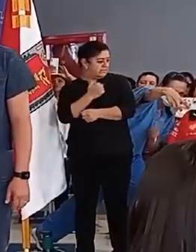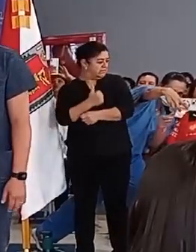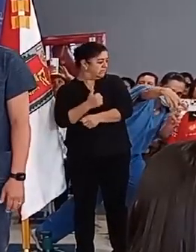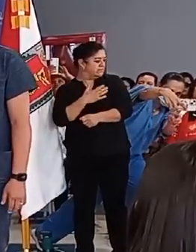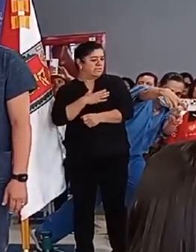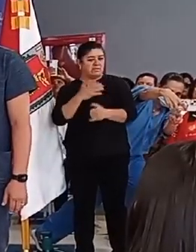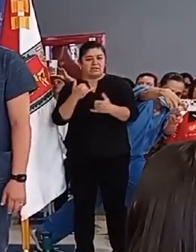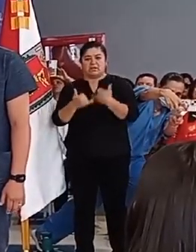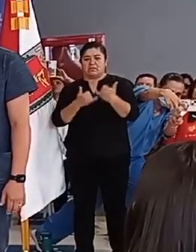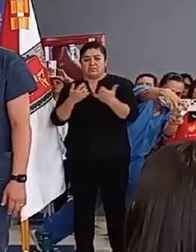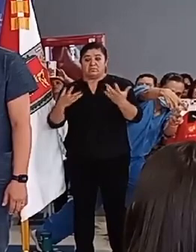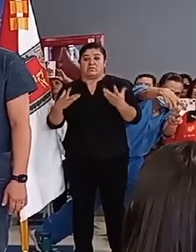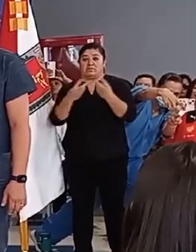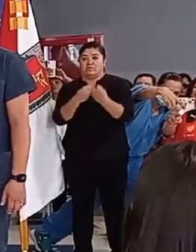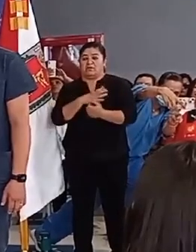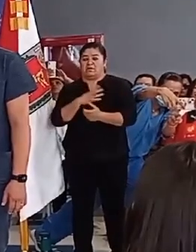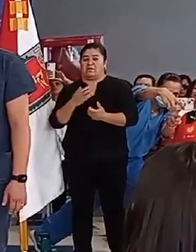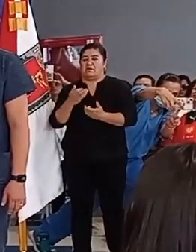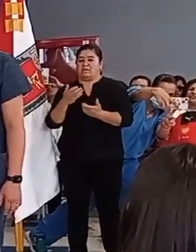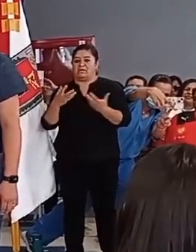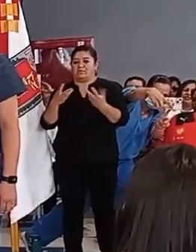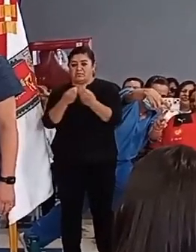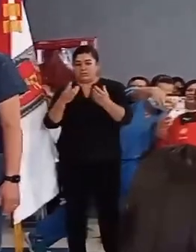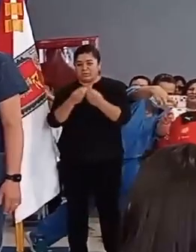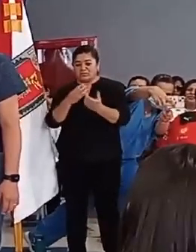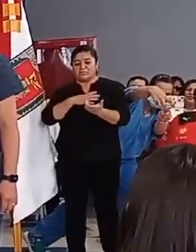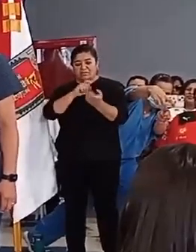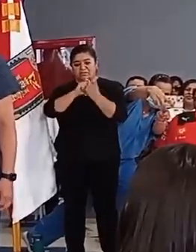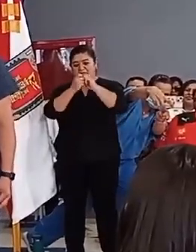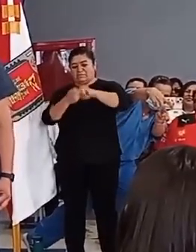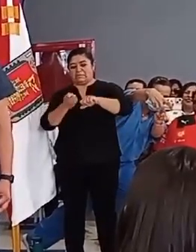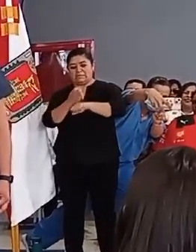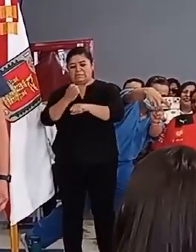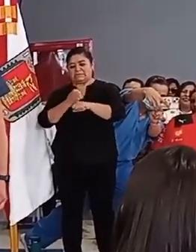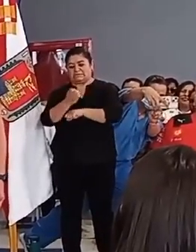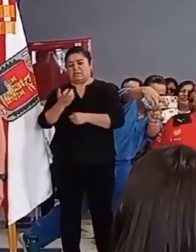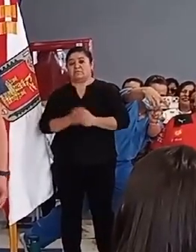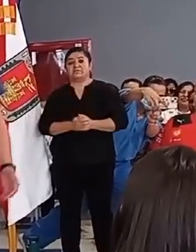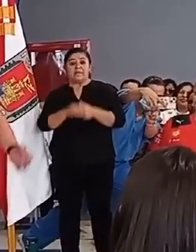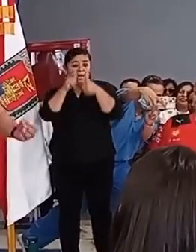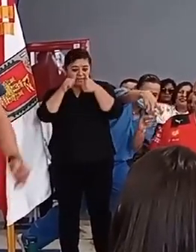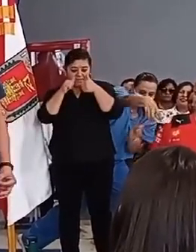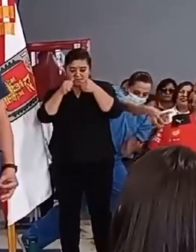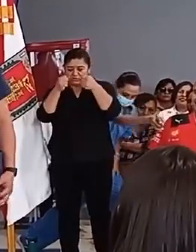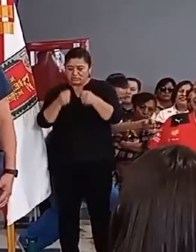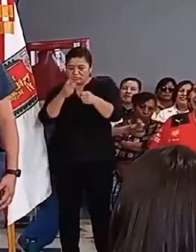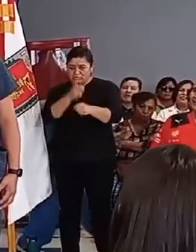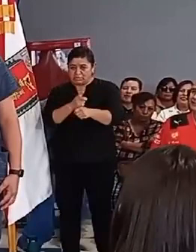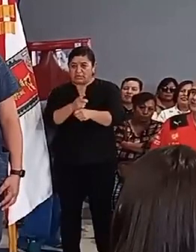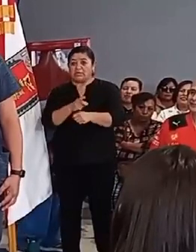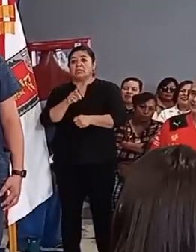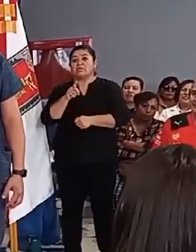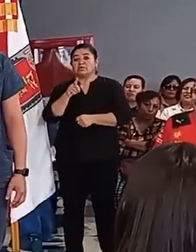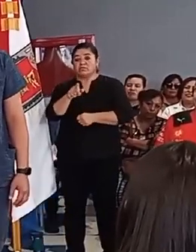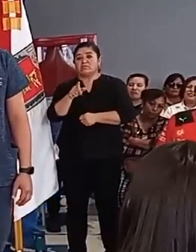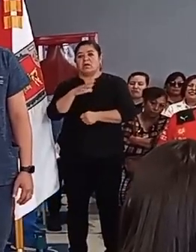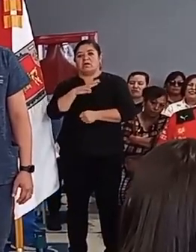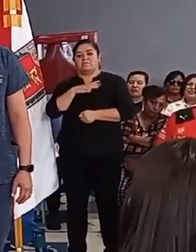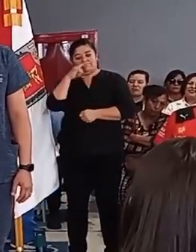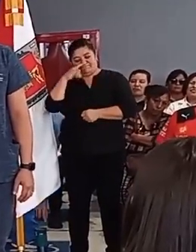transformando este estado en salud y en atención social sin duda siéntese orgullosa de lo que es gobernadora la